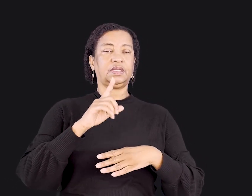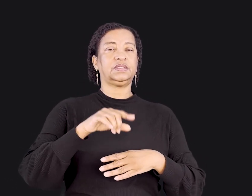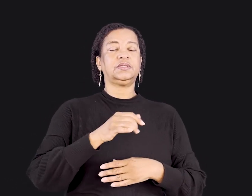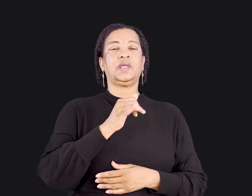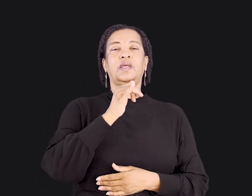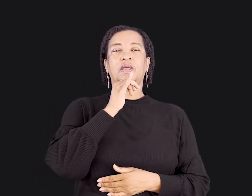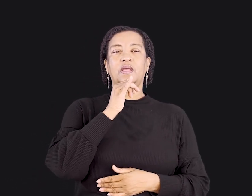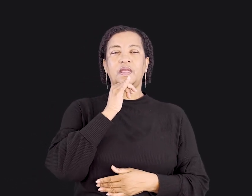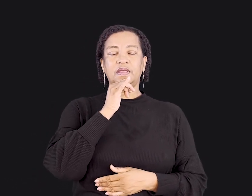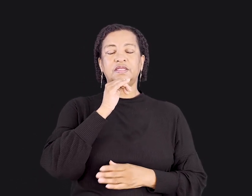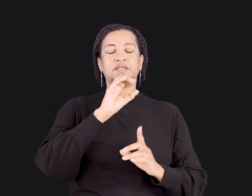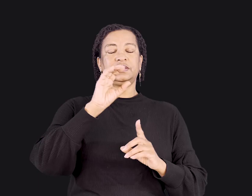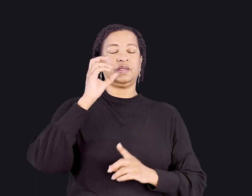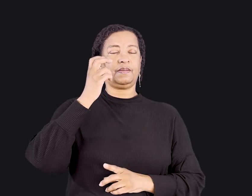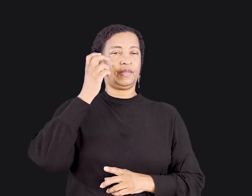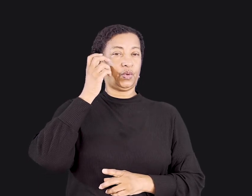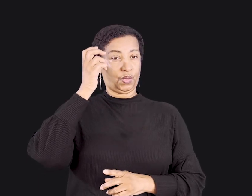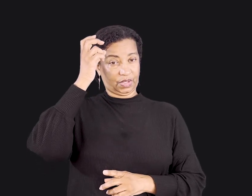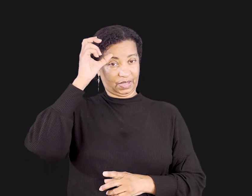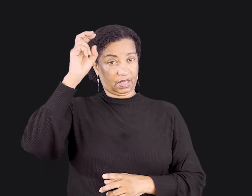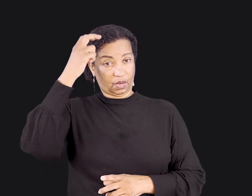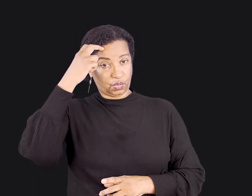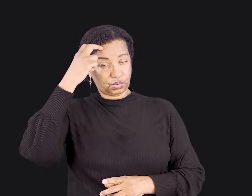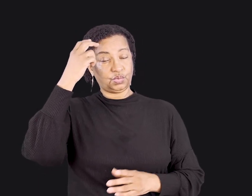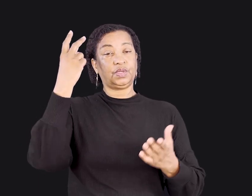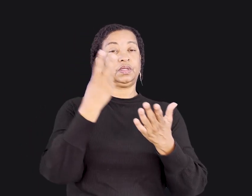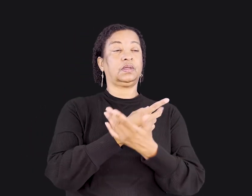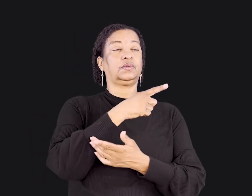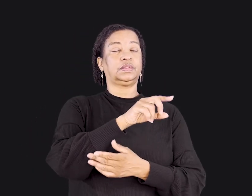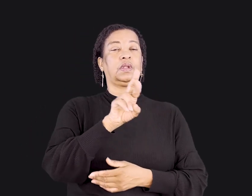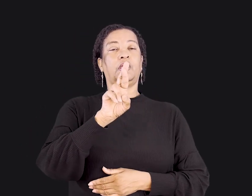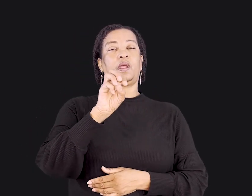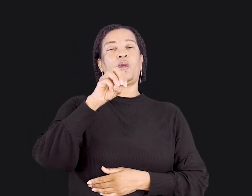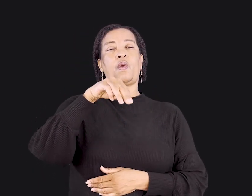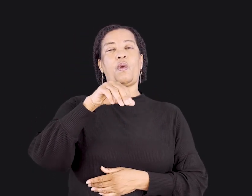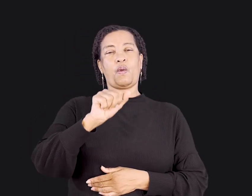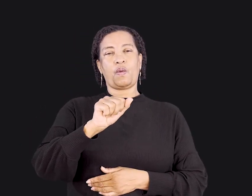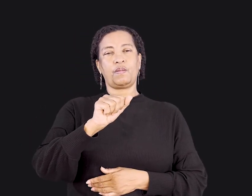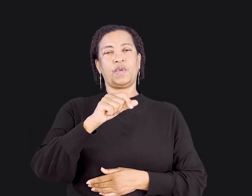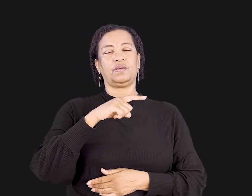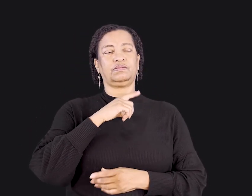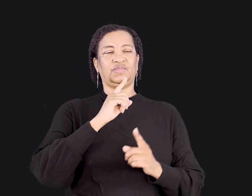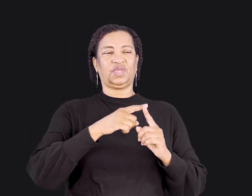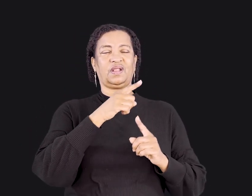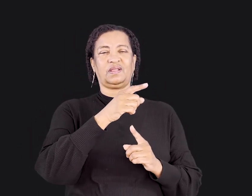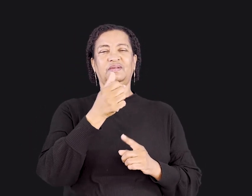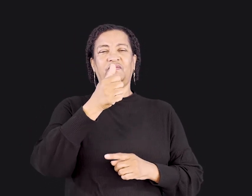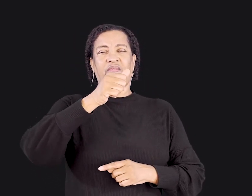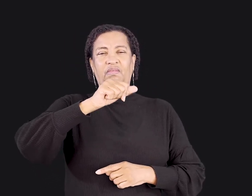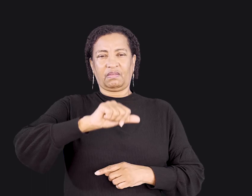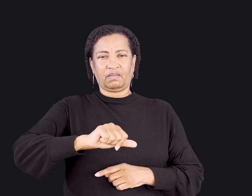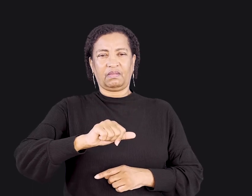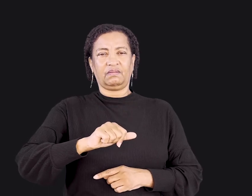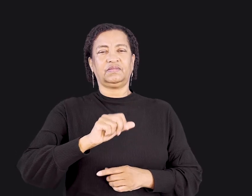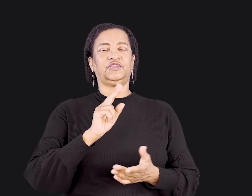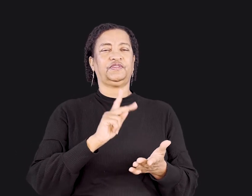da cultura que imperava em Roma. A cultura grega helenista estava em declínio. Na verdade, estava